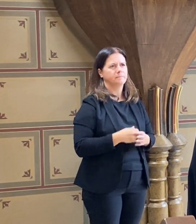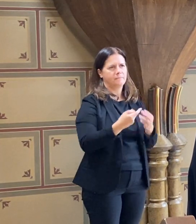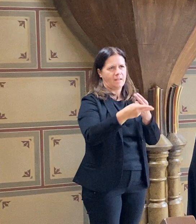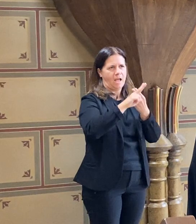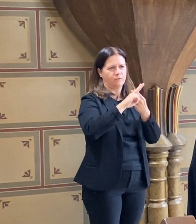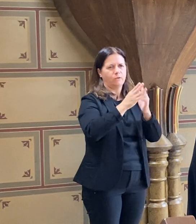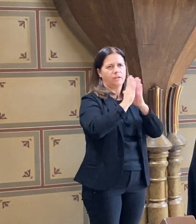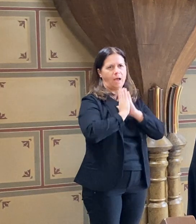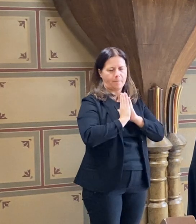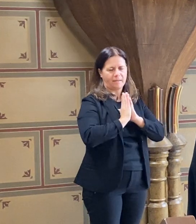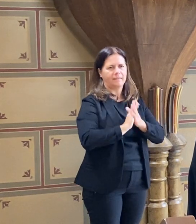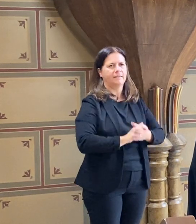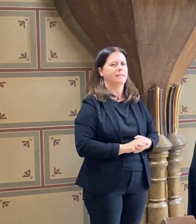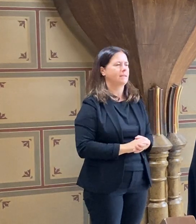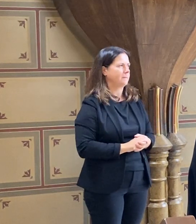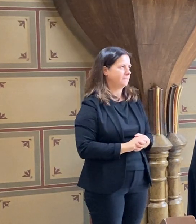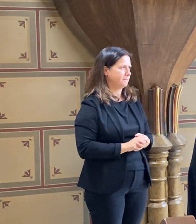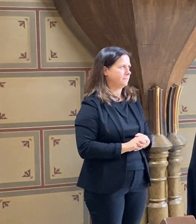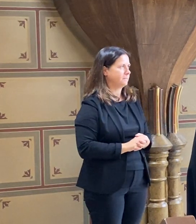Amen.